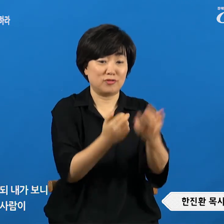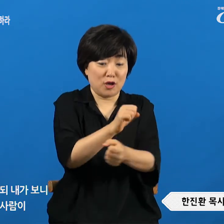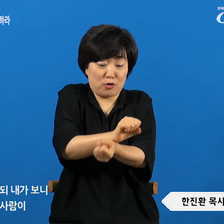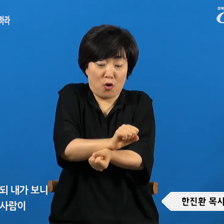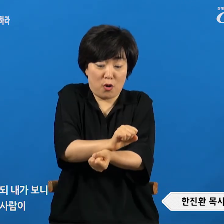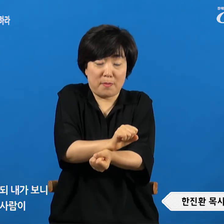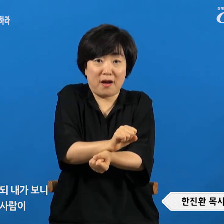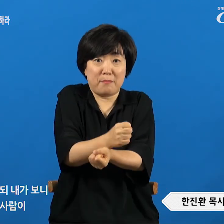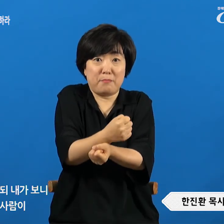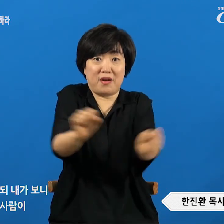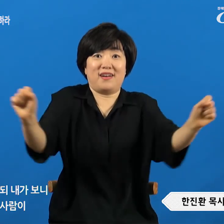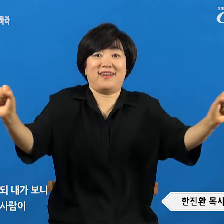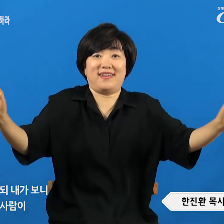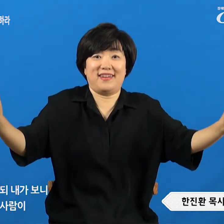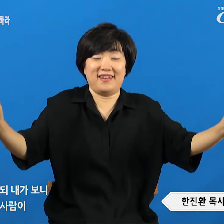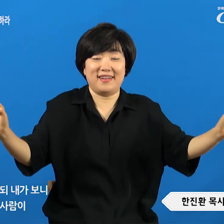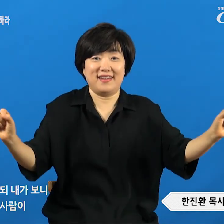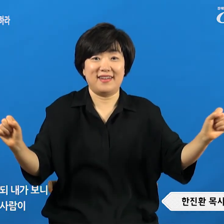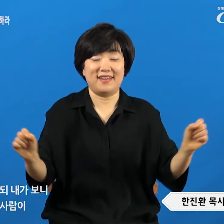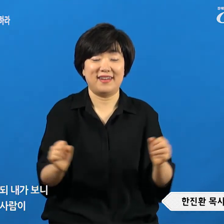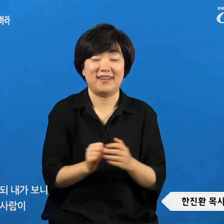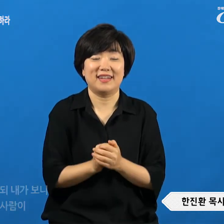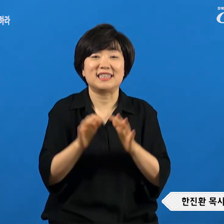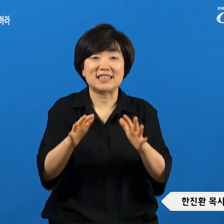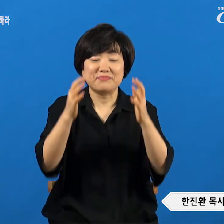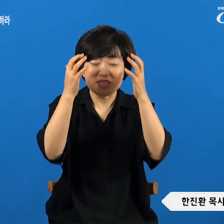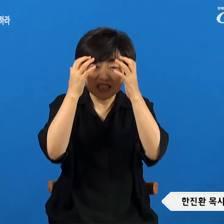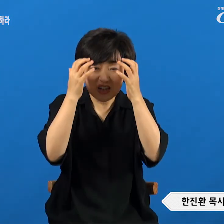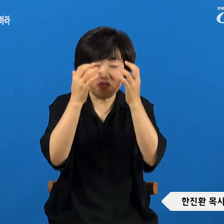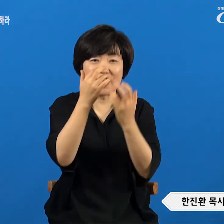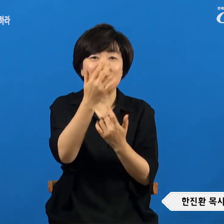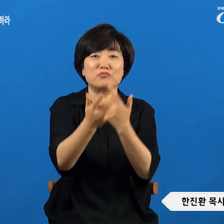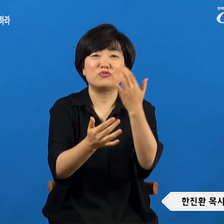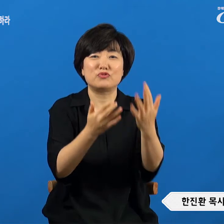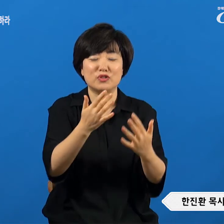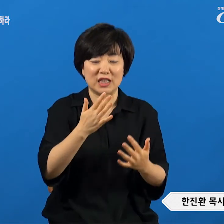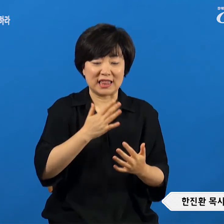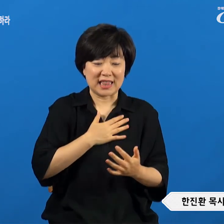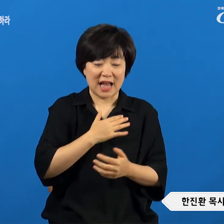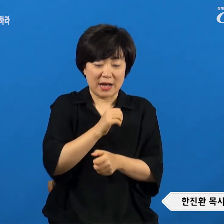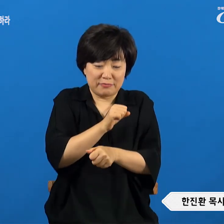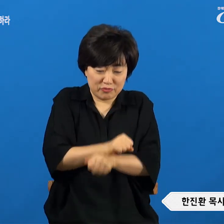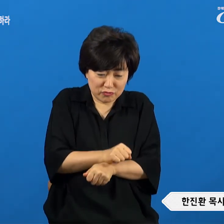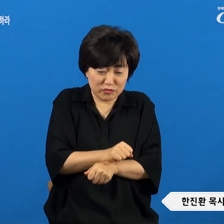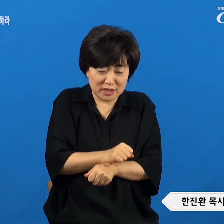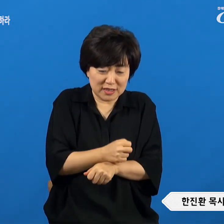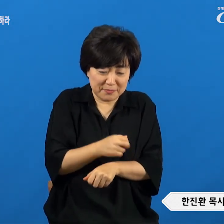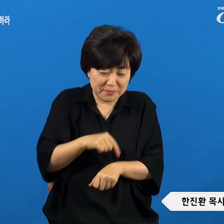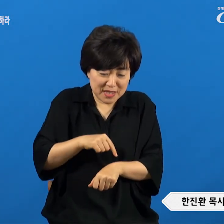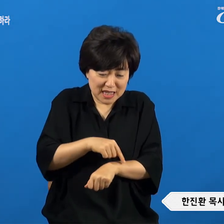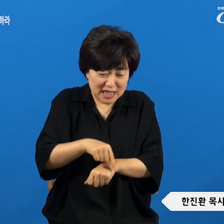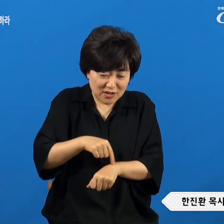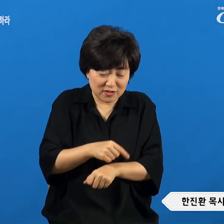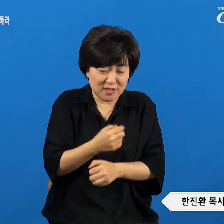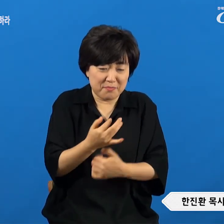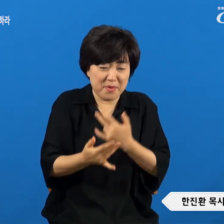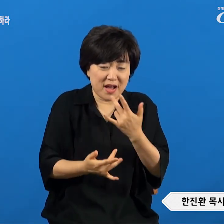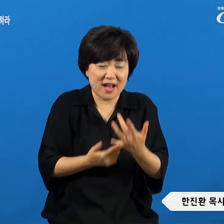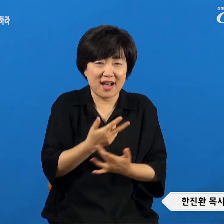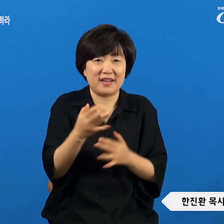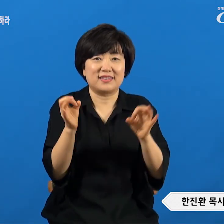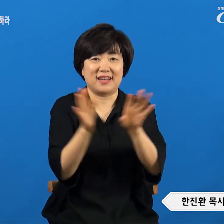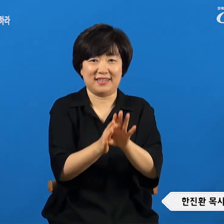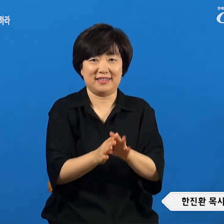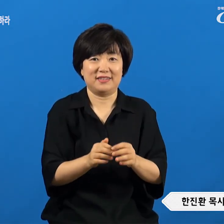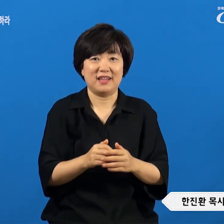태워버렸습니다. 여러분, 시련의 불은 우리를 얽매고 있는 결박을 태워버립니다.